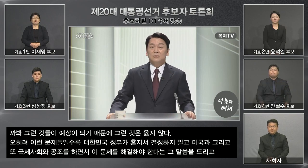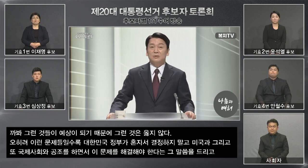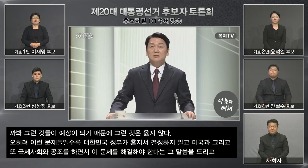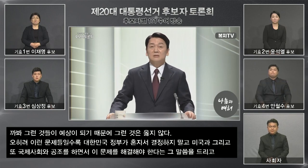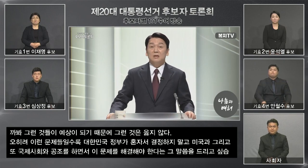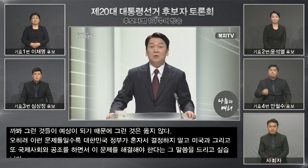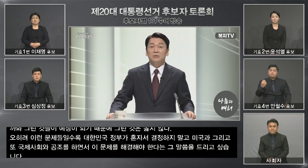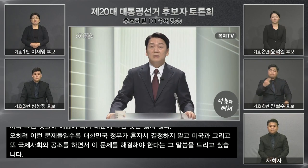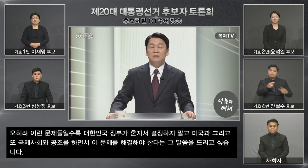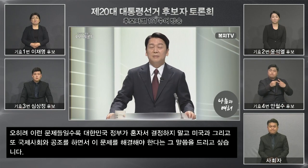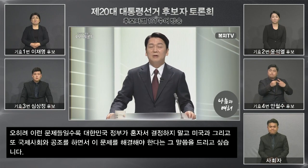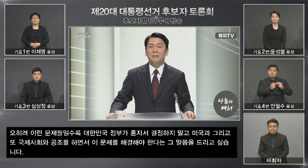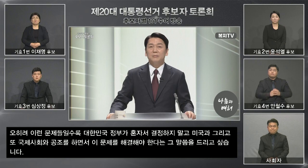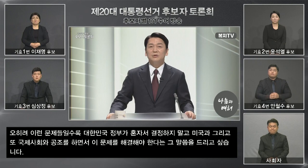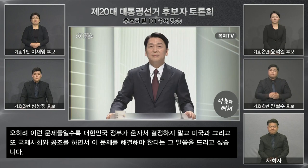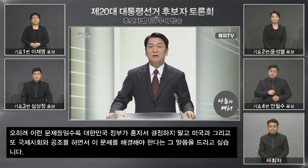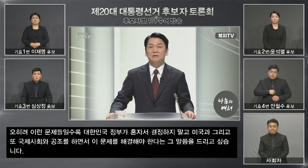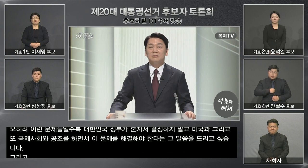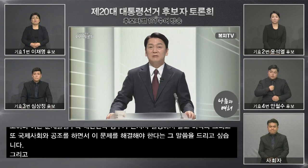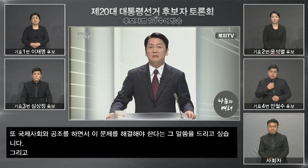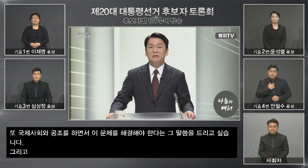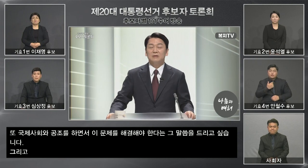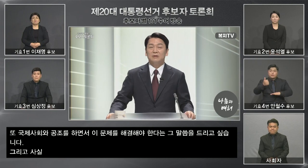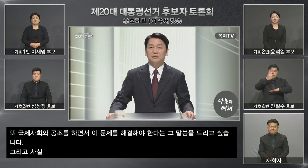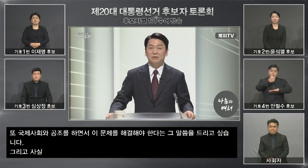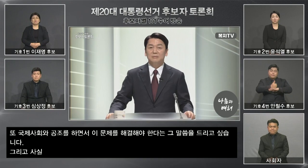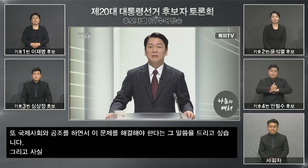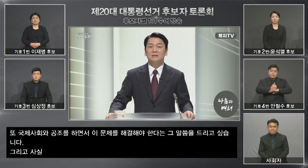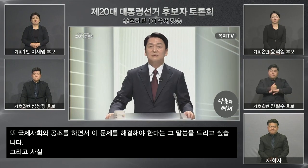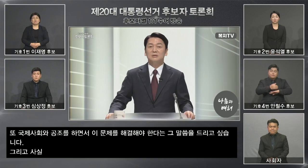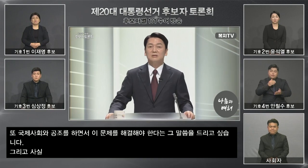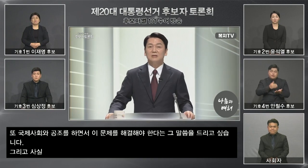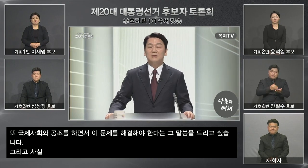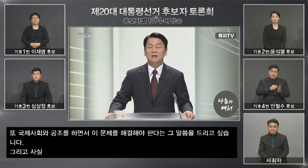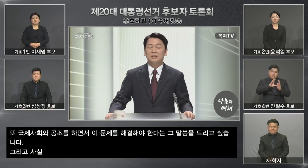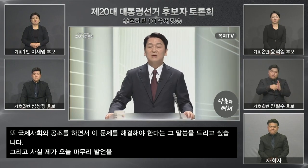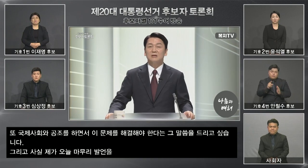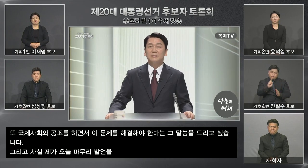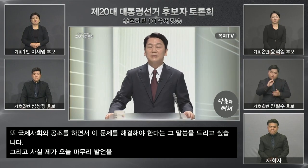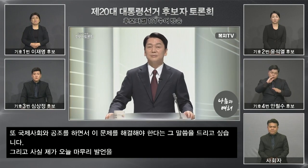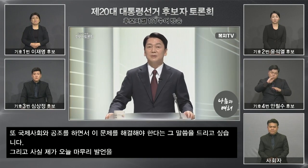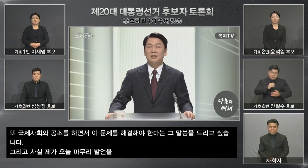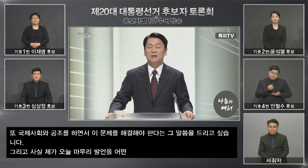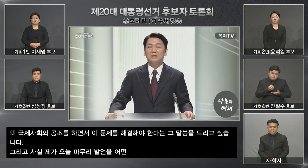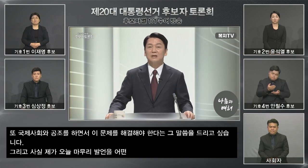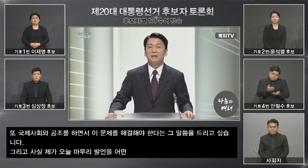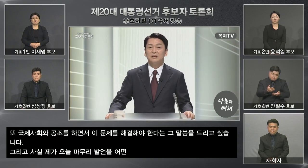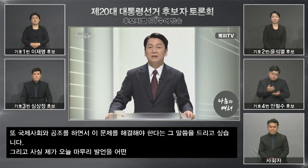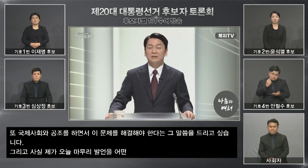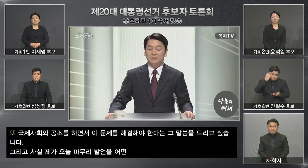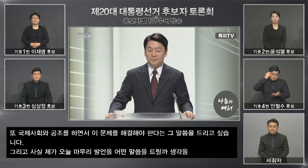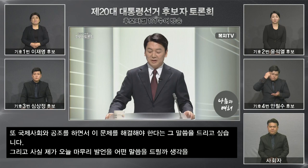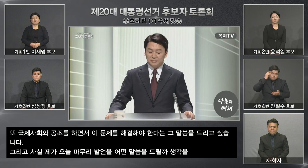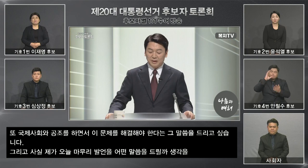그리고 사실 제가 오늘 마무리 발언을 어떤 말씀을 드릴까 생각을 해봤습니다.